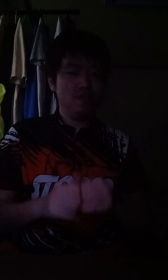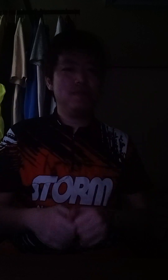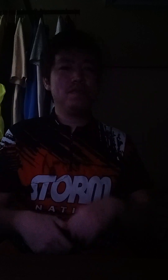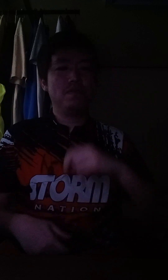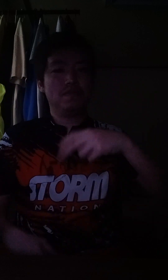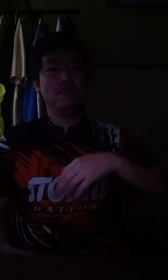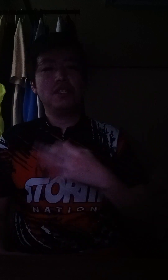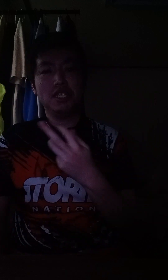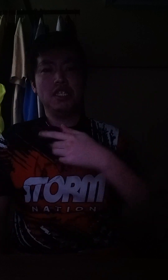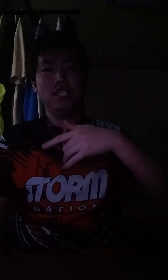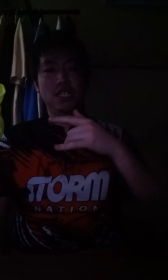있도록